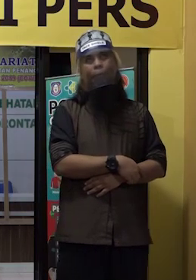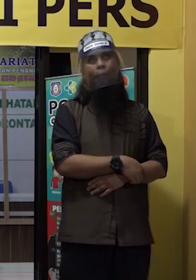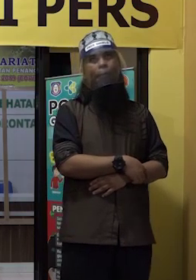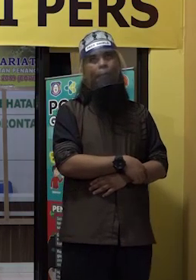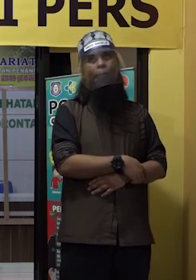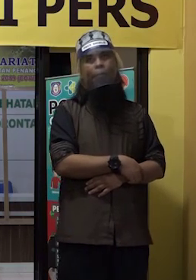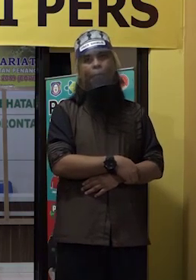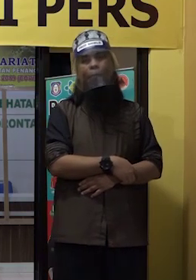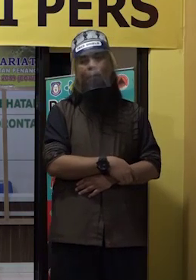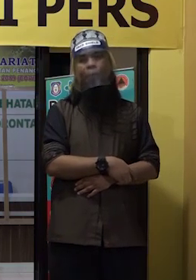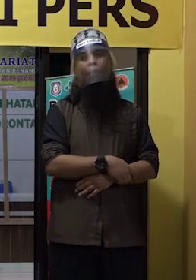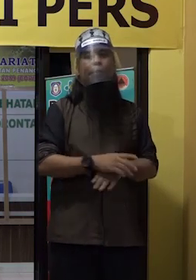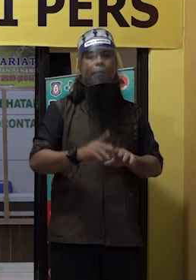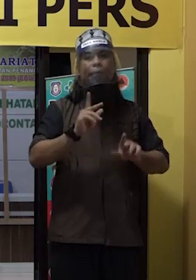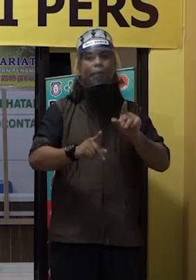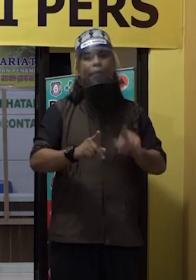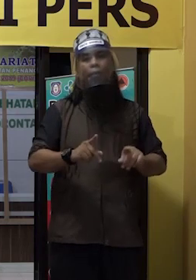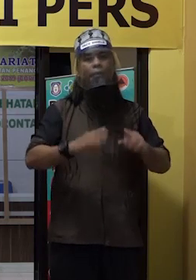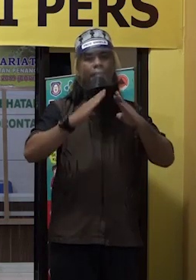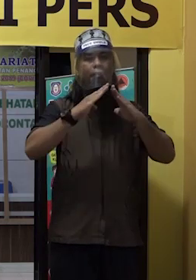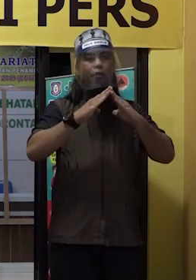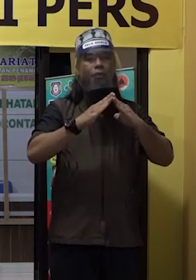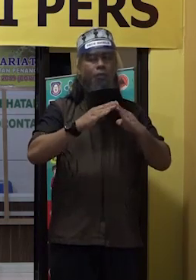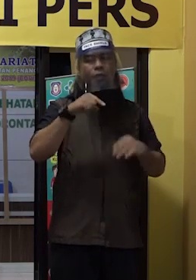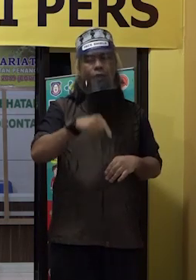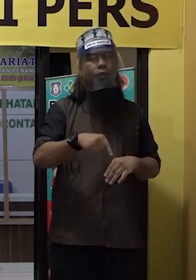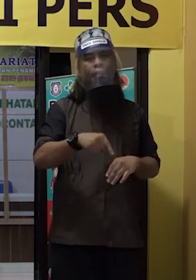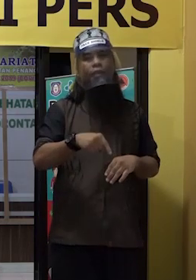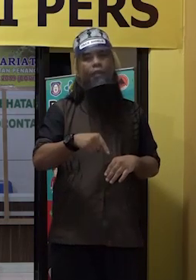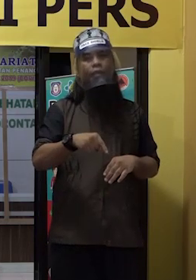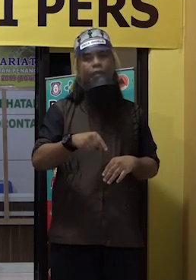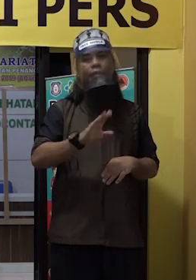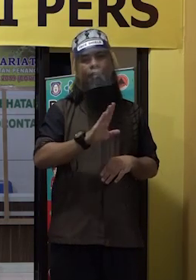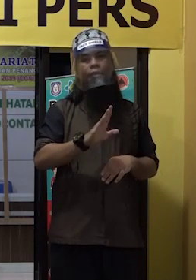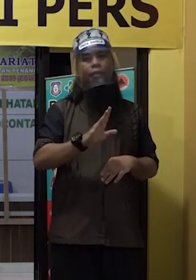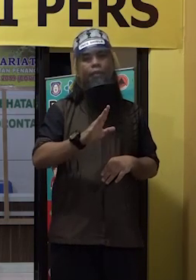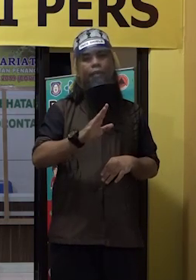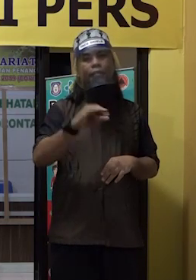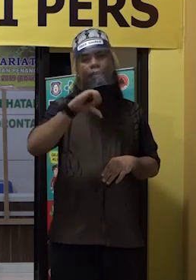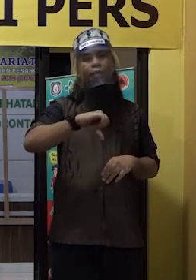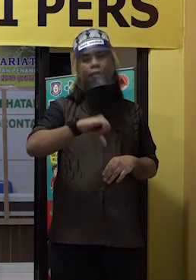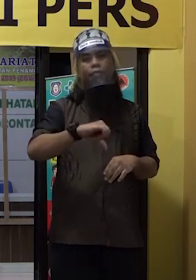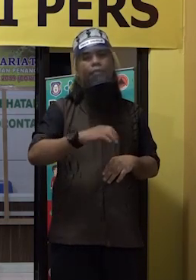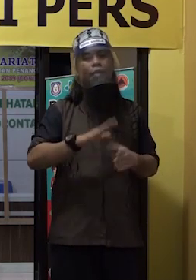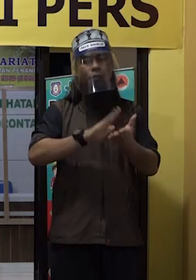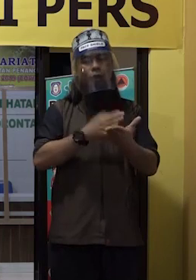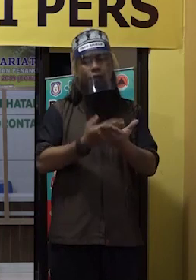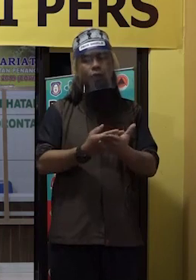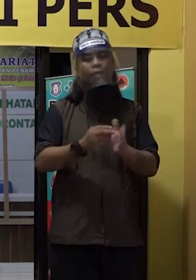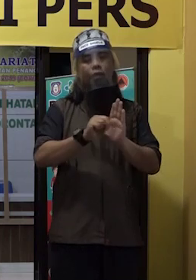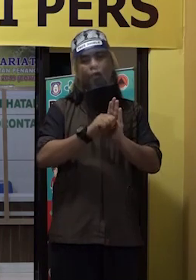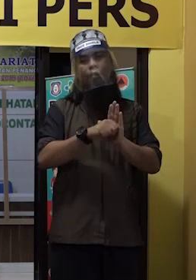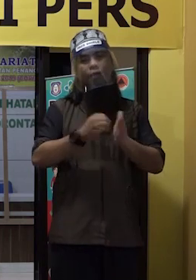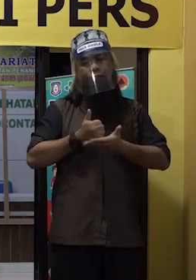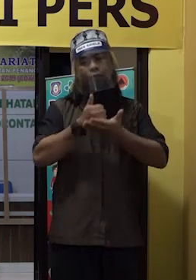kalau rumahnya tidak memenuhi syarat, itu bisa disiapkan oleh desa, ya, fasilitas